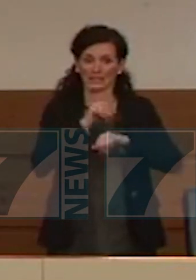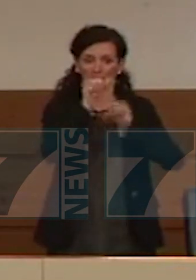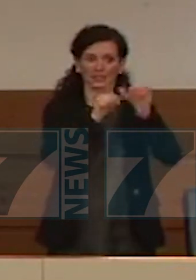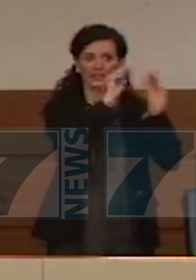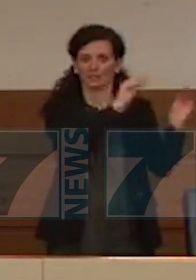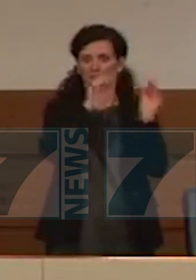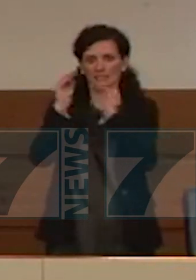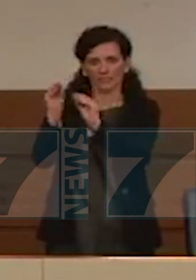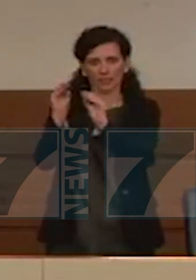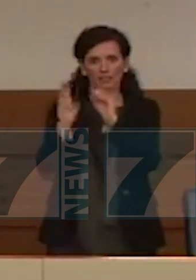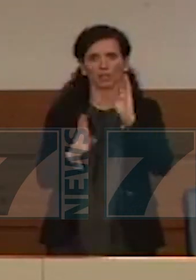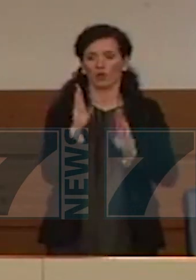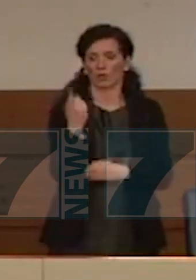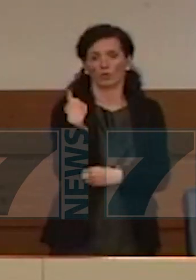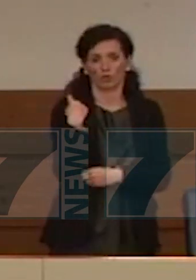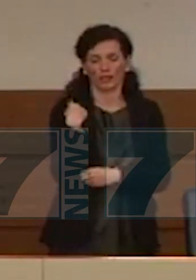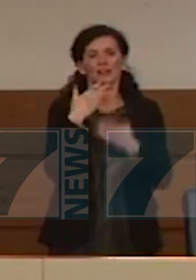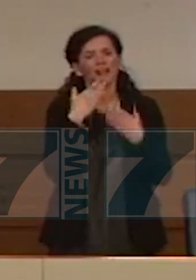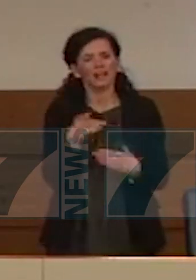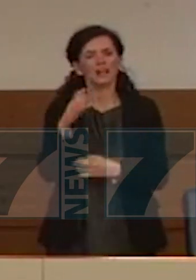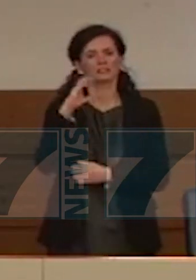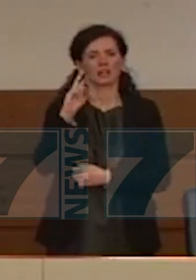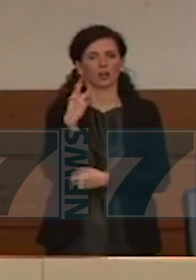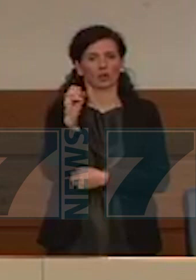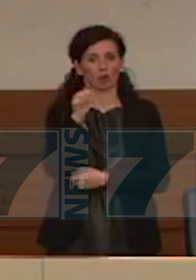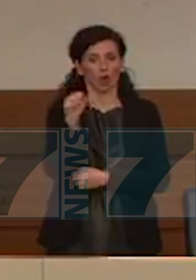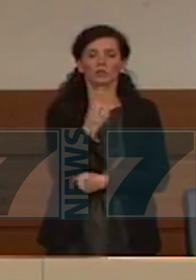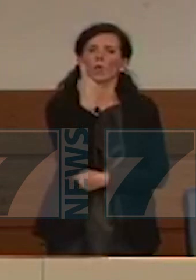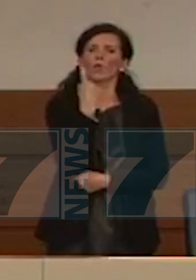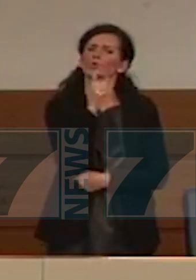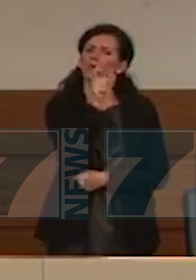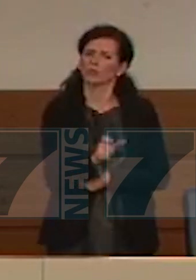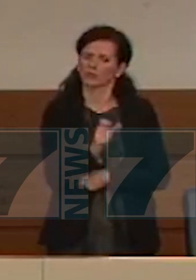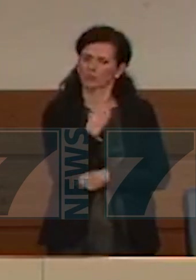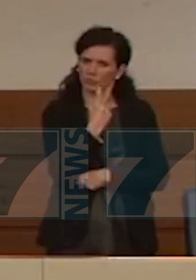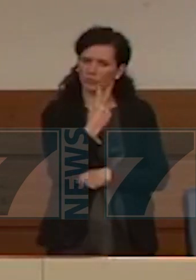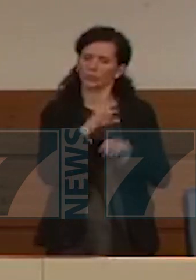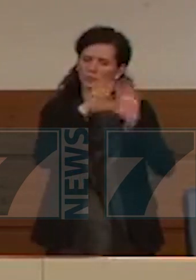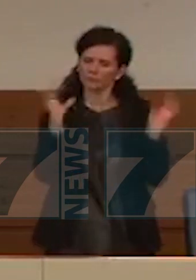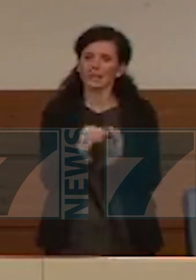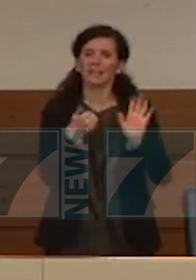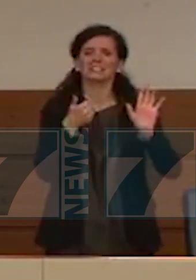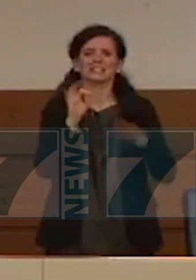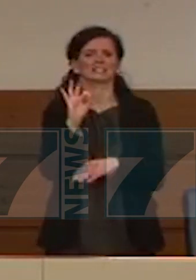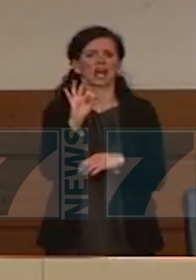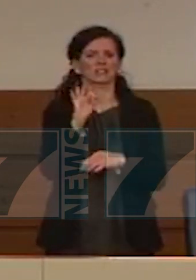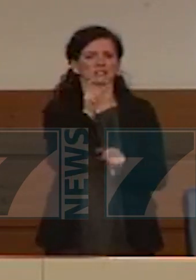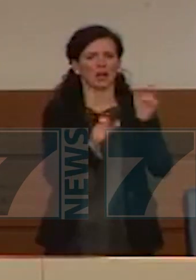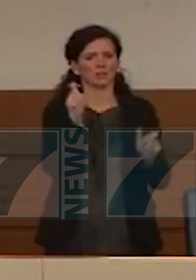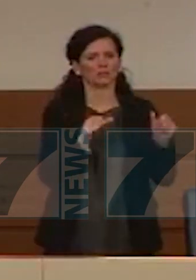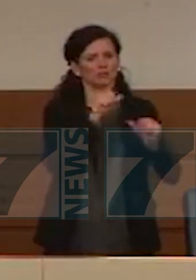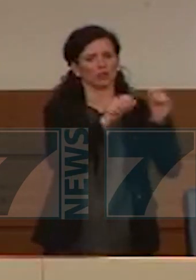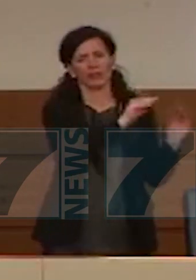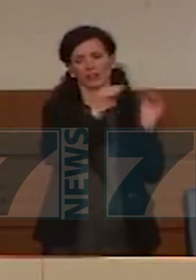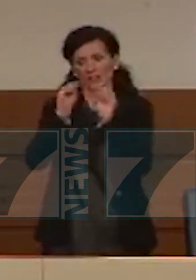humbur 627 persona të tjerë. Dua të theksoj se Instituti i Shëndetit Publik ka analizuar kartelat e të gjithë të vdekurve